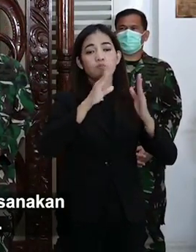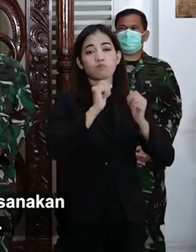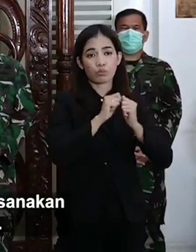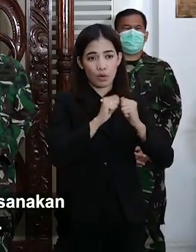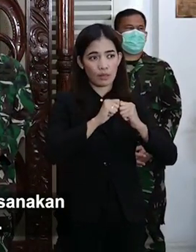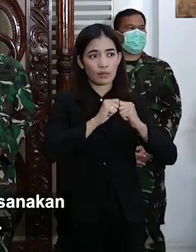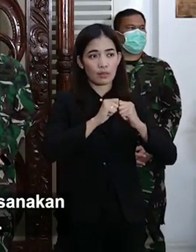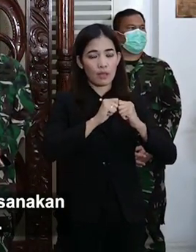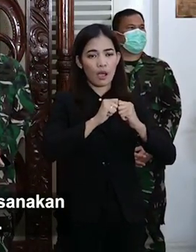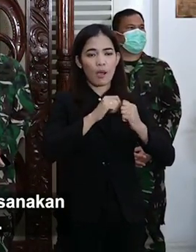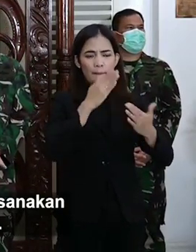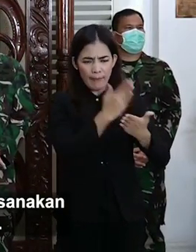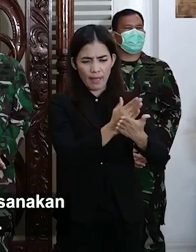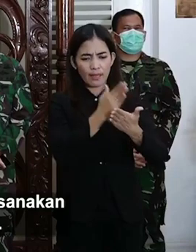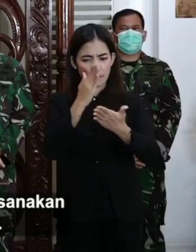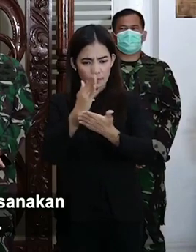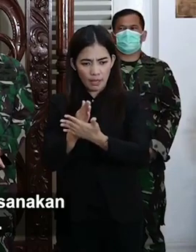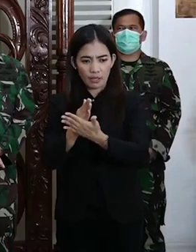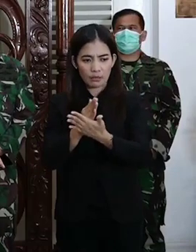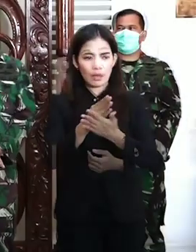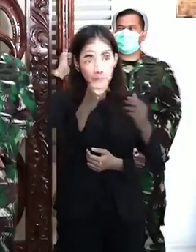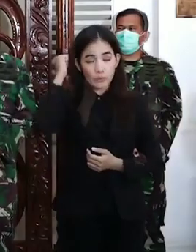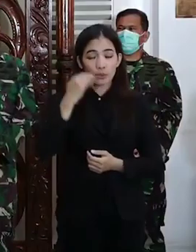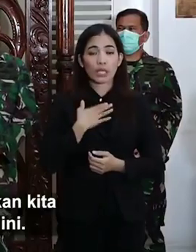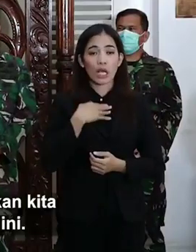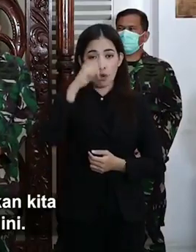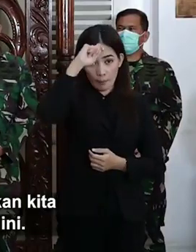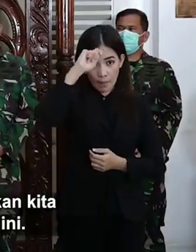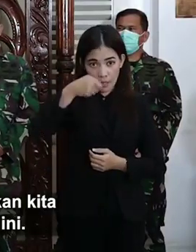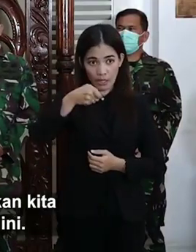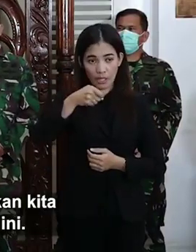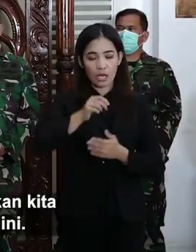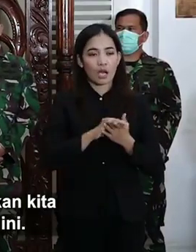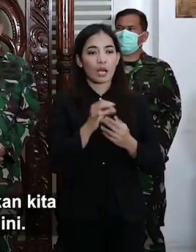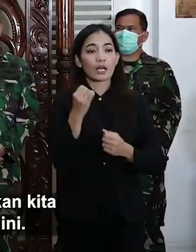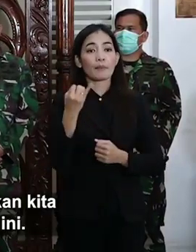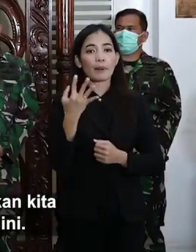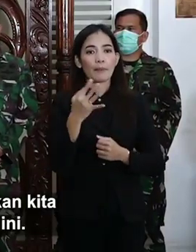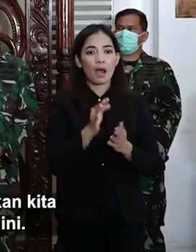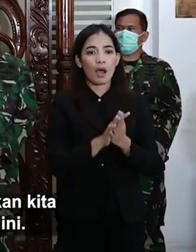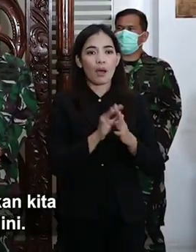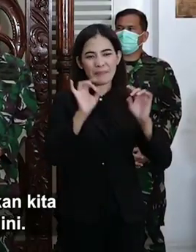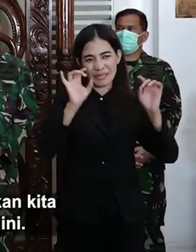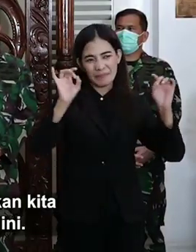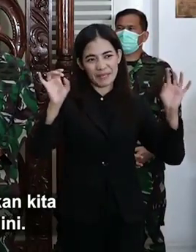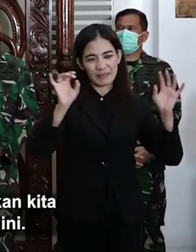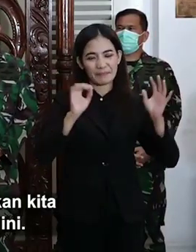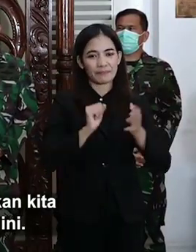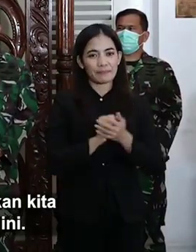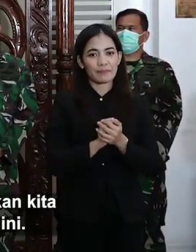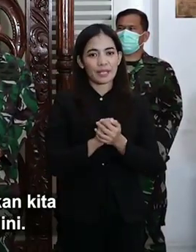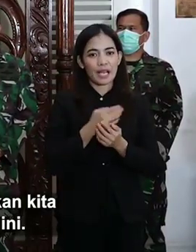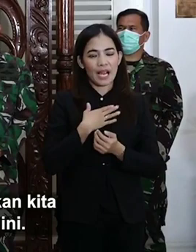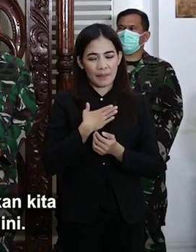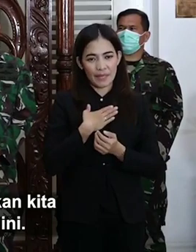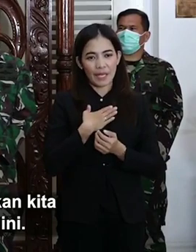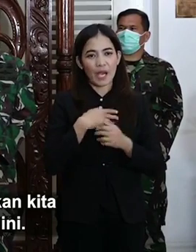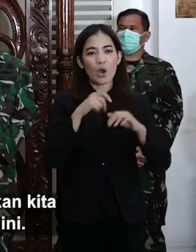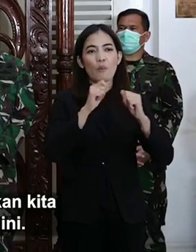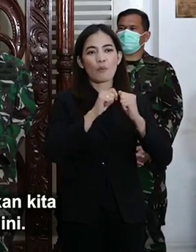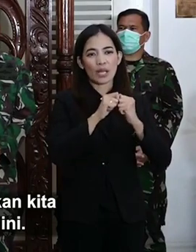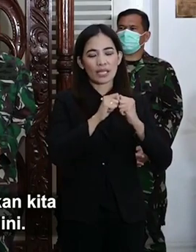melaksanakan pembatasan-pembatasan itu. Ada beberapa prinsip yang nanti akan kita tegakkan di